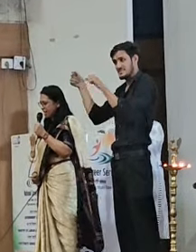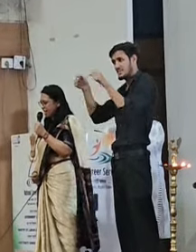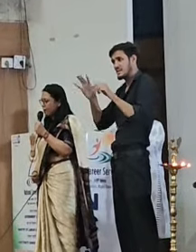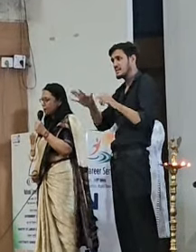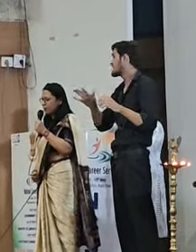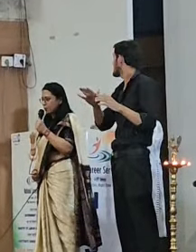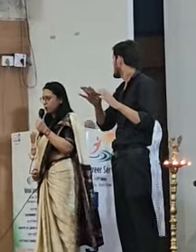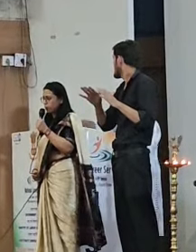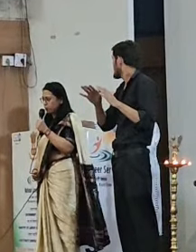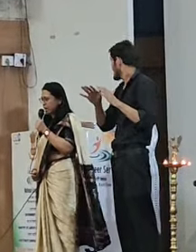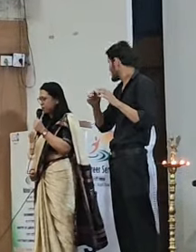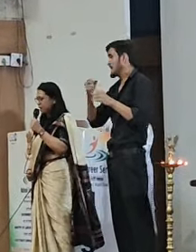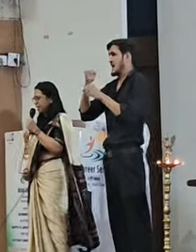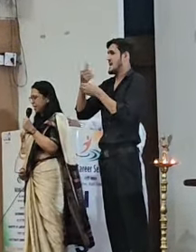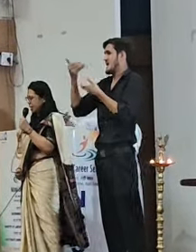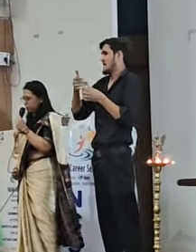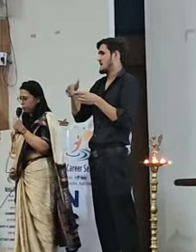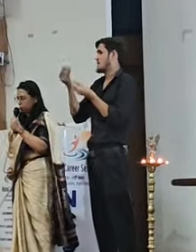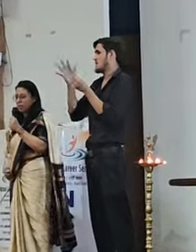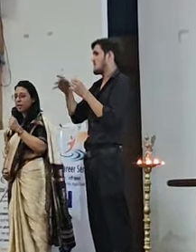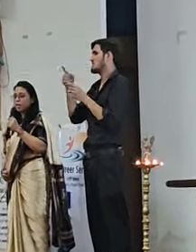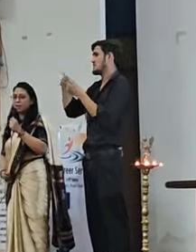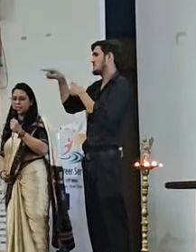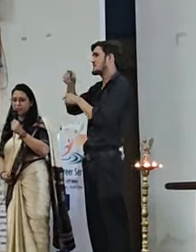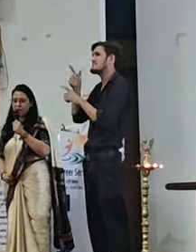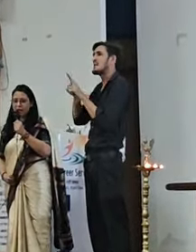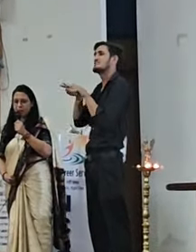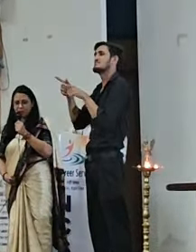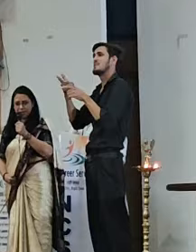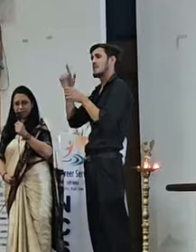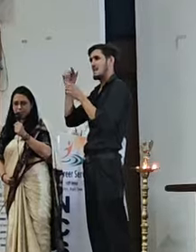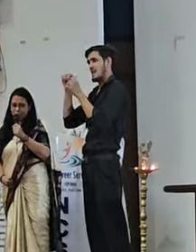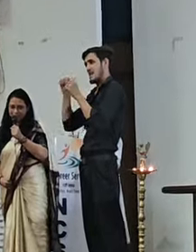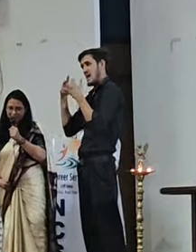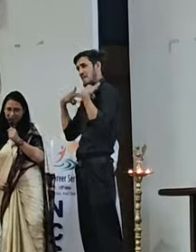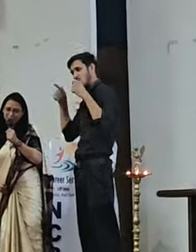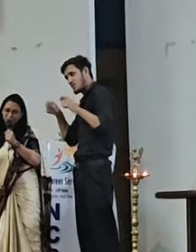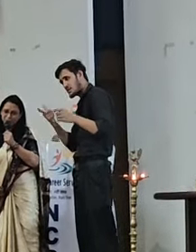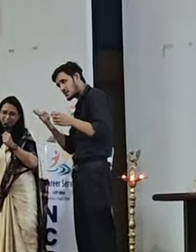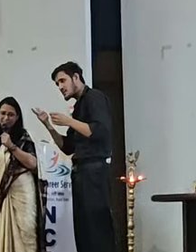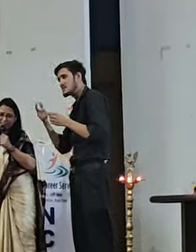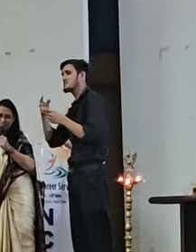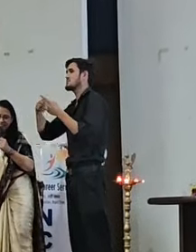जाएगा वो भी आपके लिए हेल्पफुल होगा। फिर से मैं आप सभी का स्वागत करती हूँ, धन्यवाद।